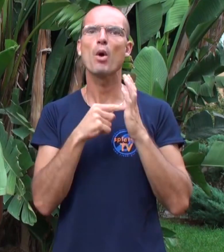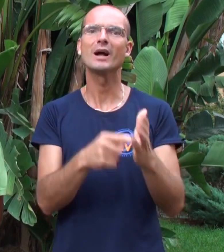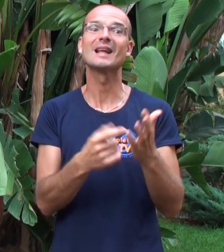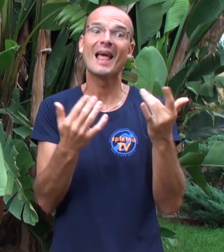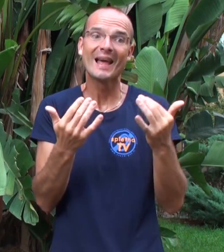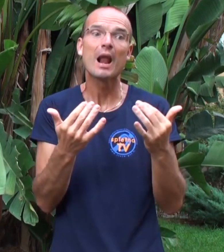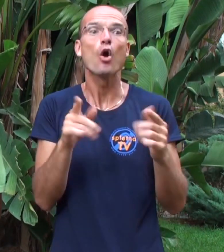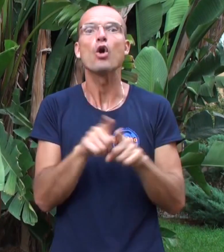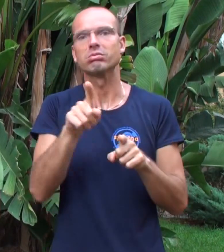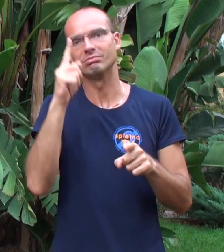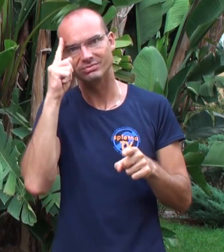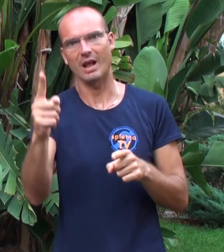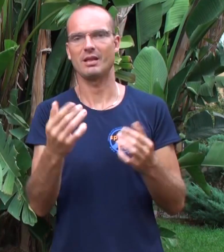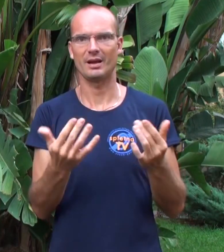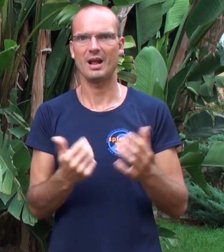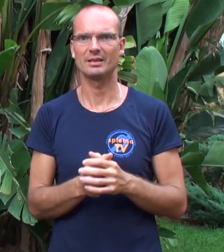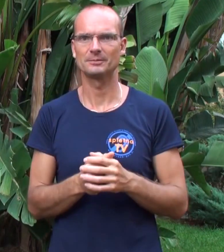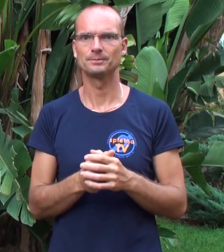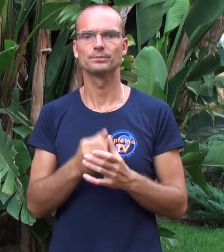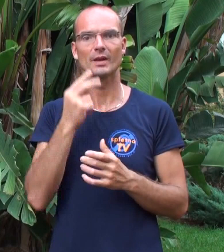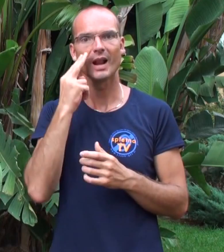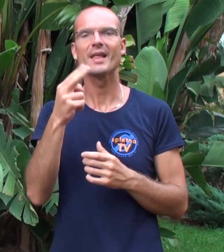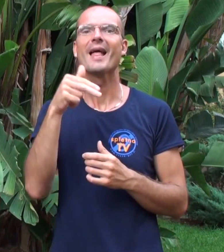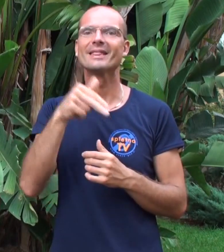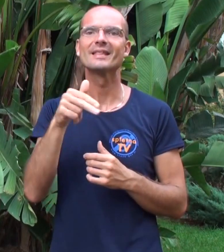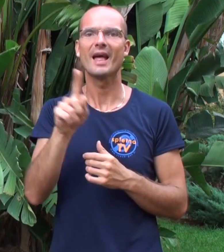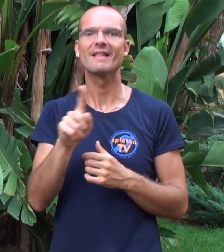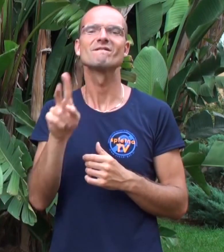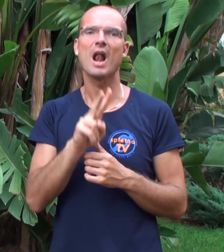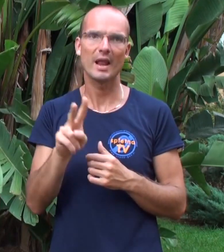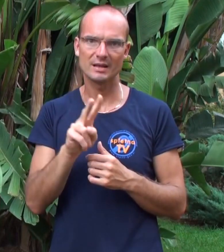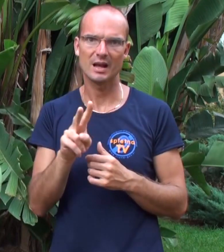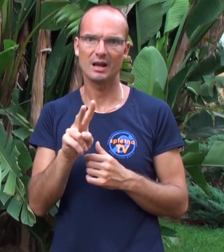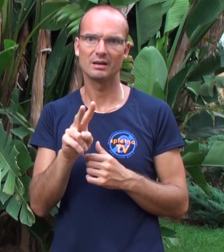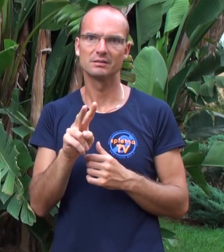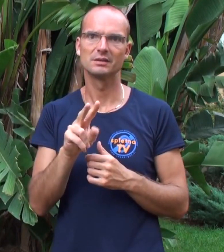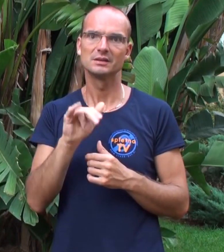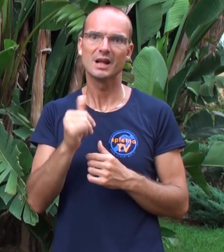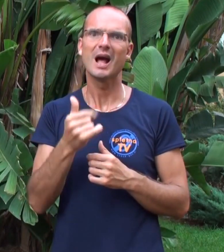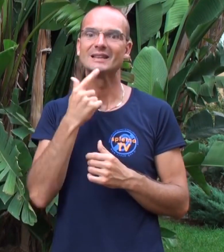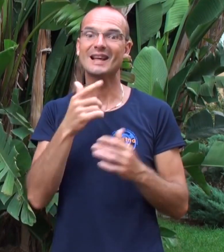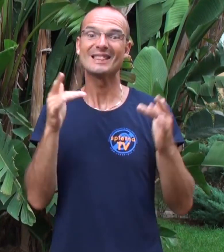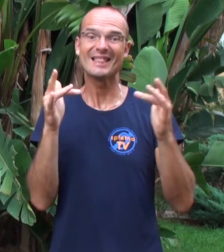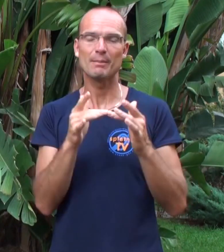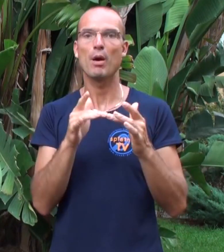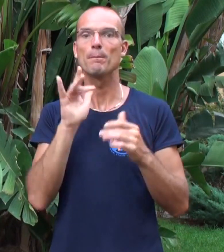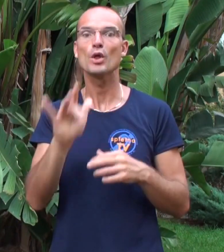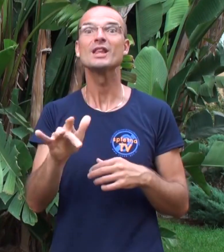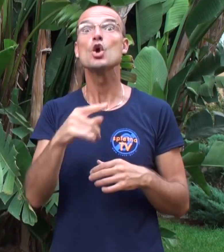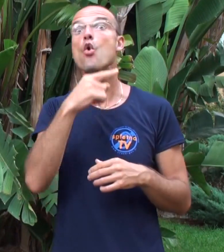znata. Kar se pa tiče Nine in Valerije, pa sta z tekmo proti Rusinjami